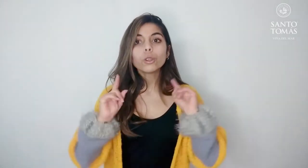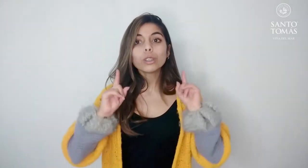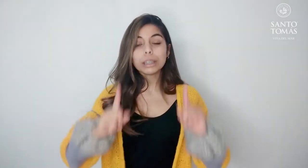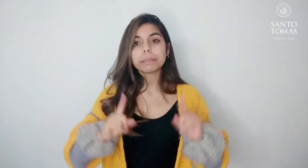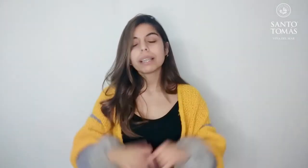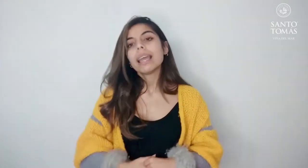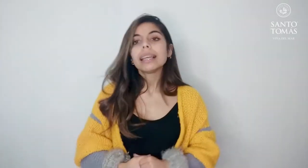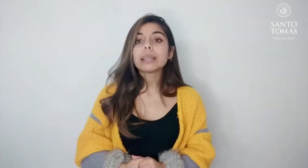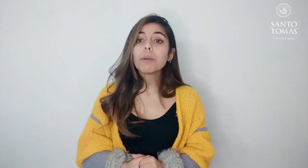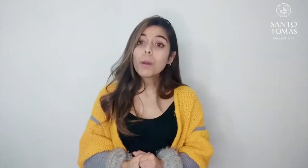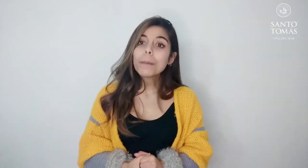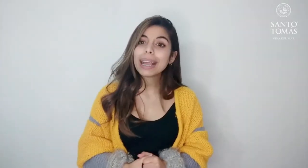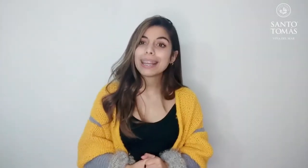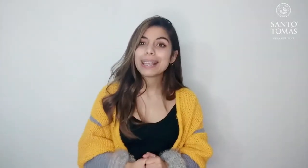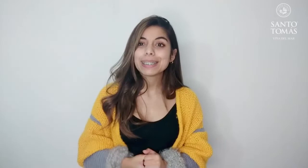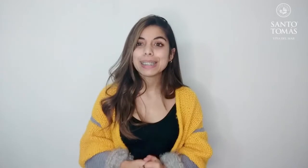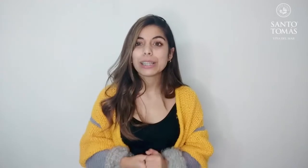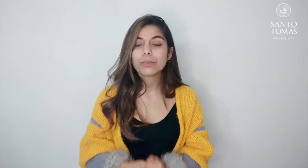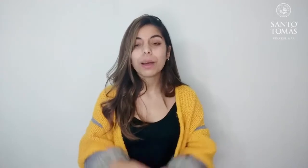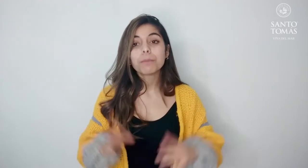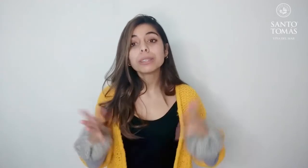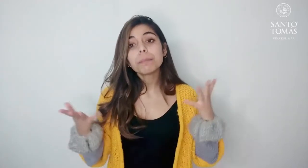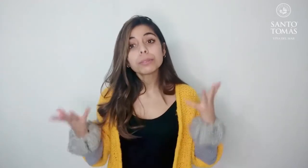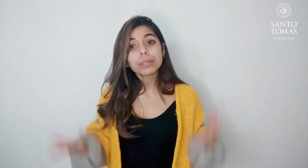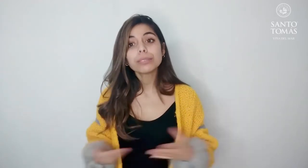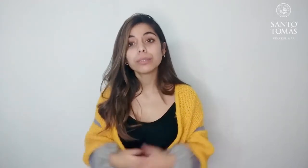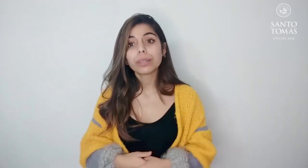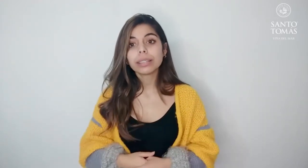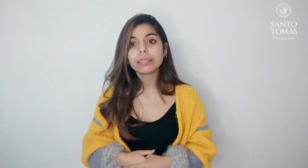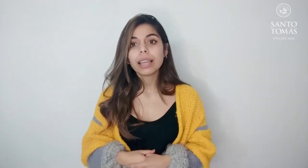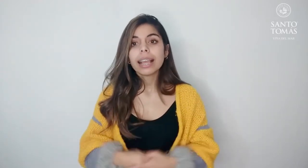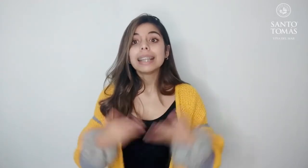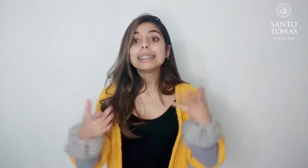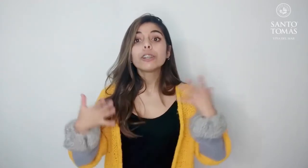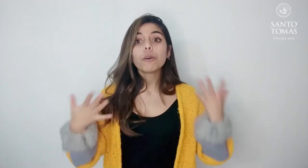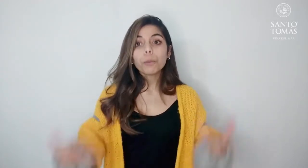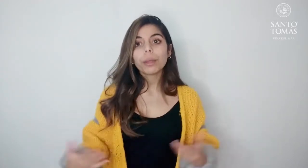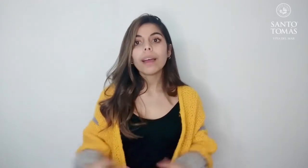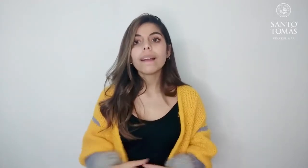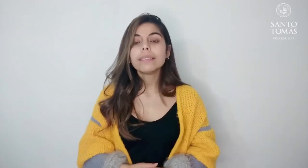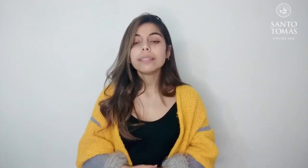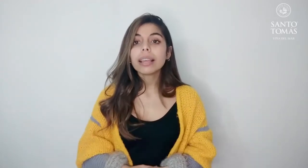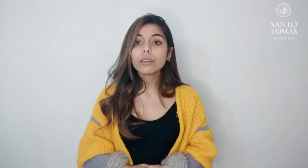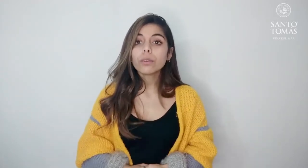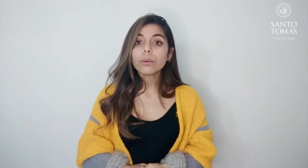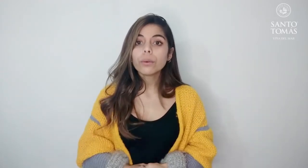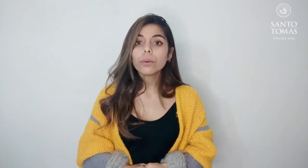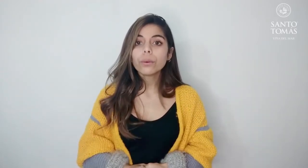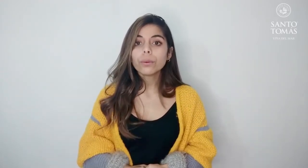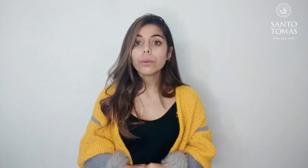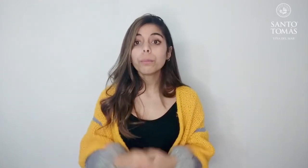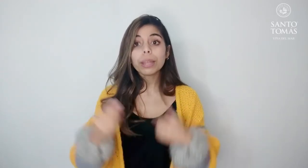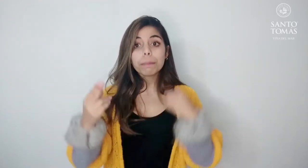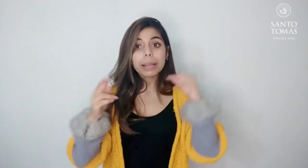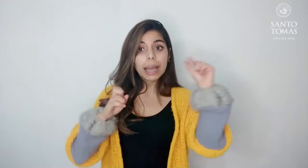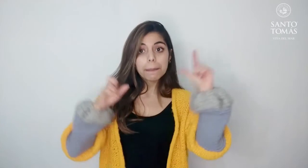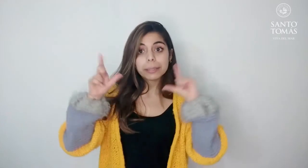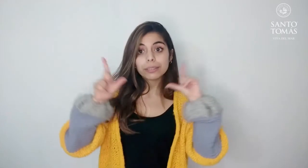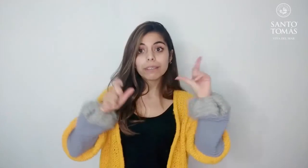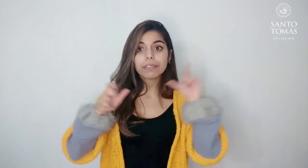Otro tip. Estamos con mascarillas, ¿cierto? A muchas personas sordas les incomoda, ya que no pueden ver las expresiones